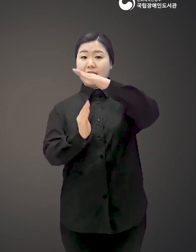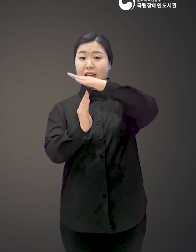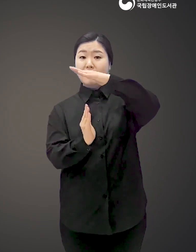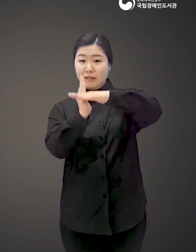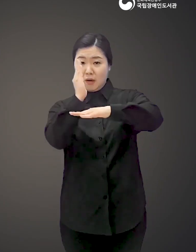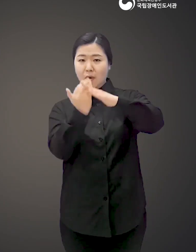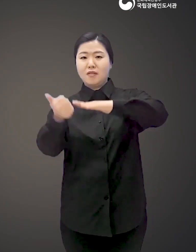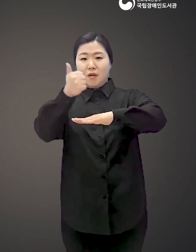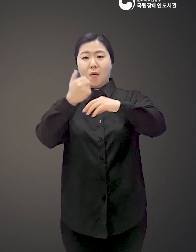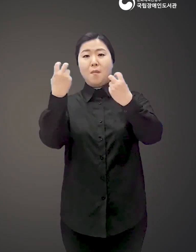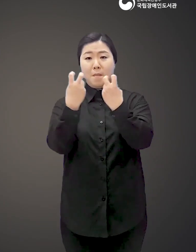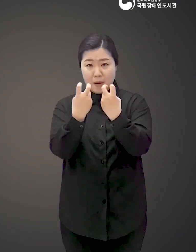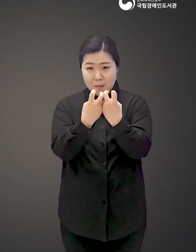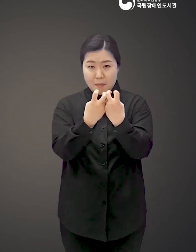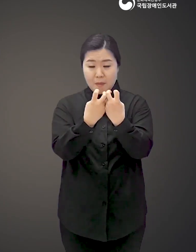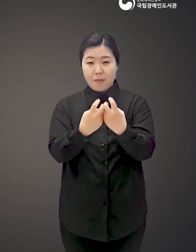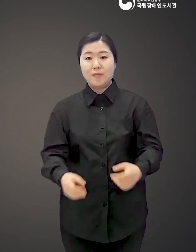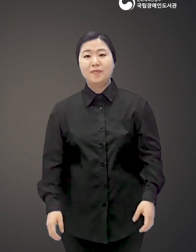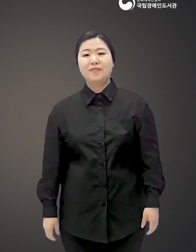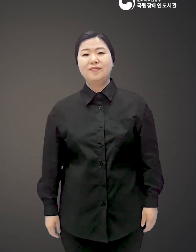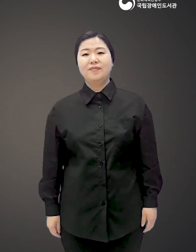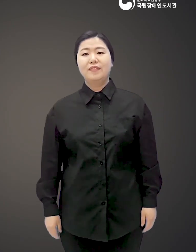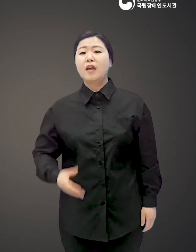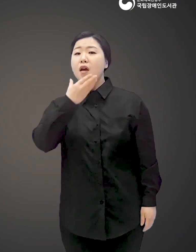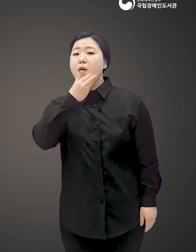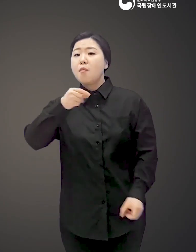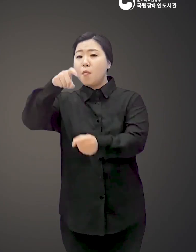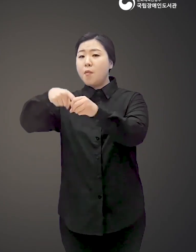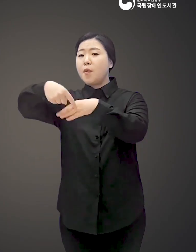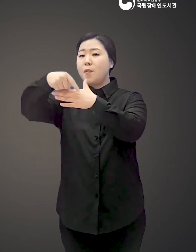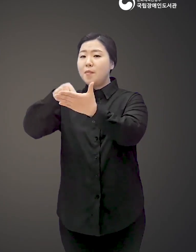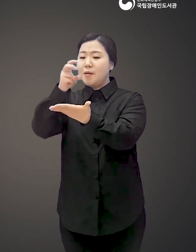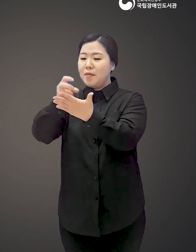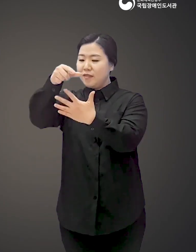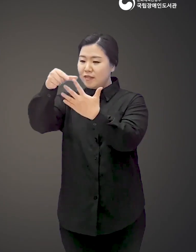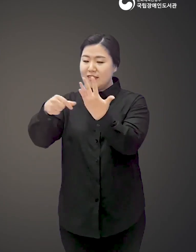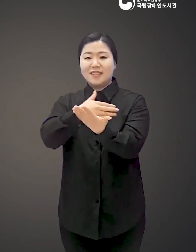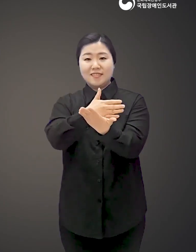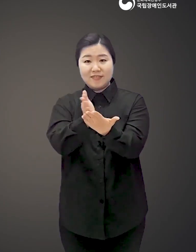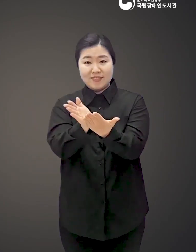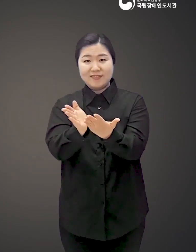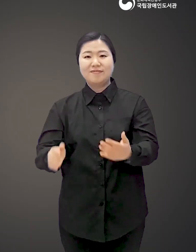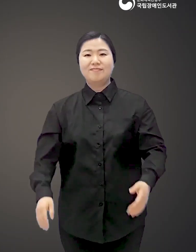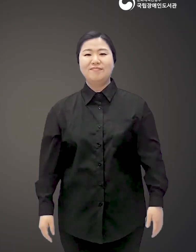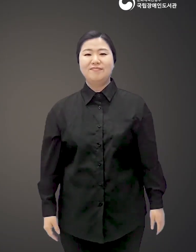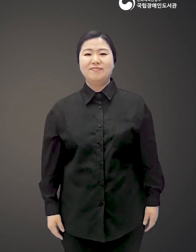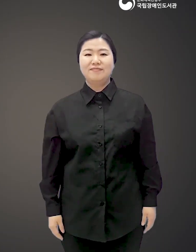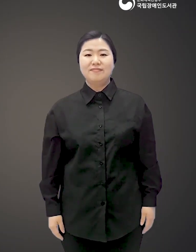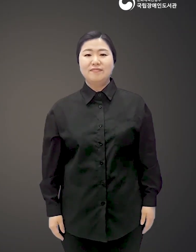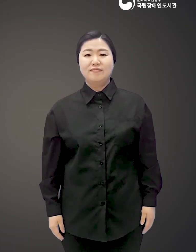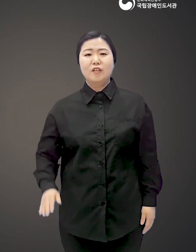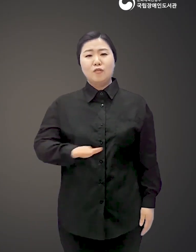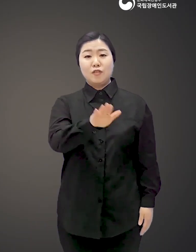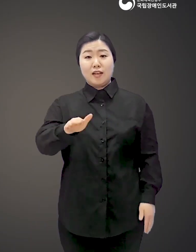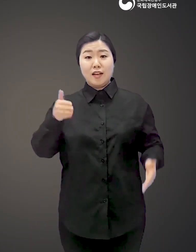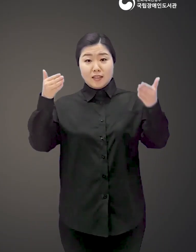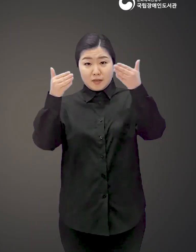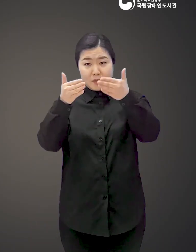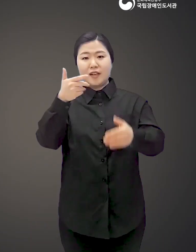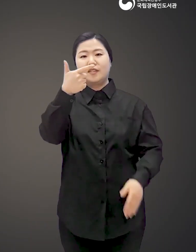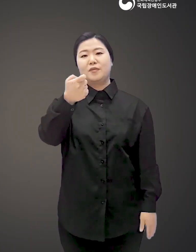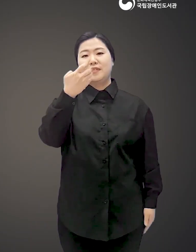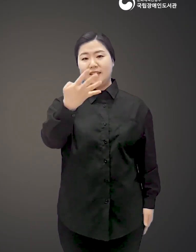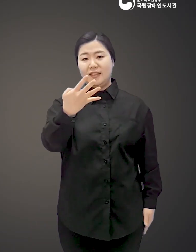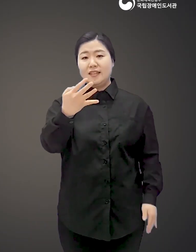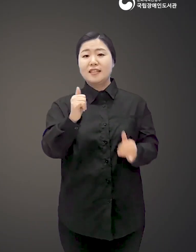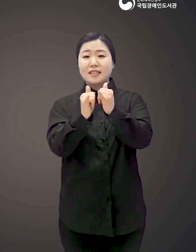한계를 넘어 성취를 이루는 방법부터 행복을 위한 심리 법칙까지, 우리가 주목해야